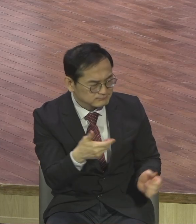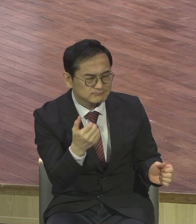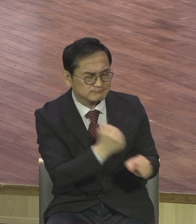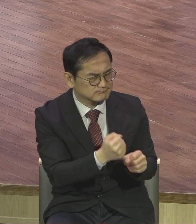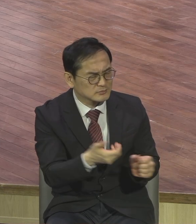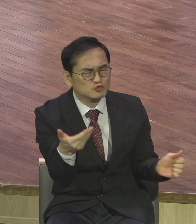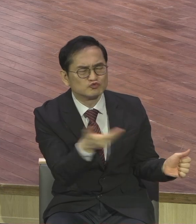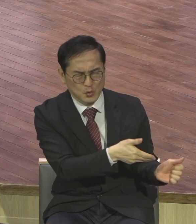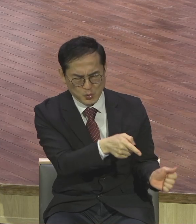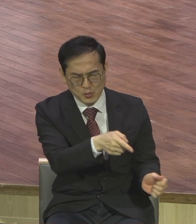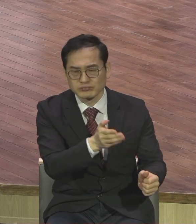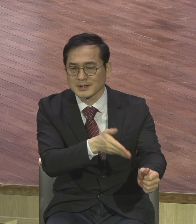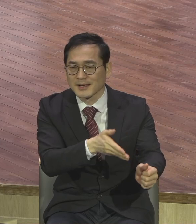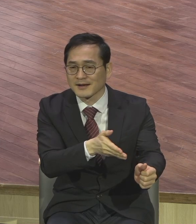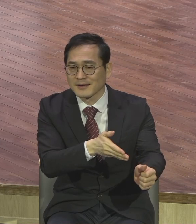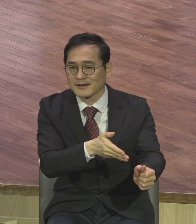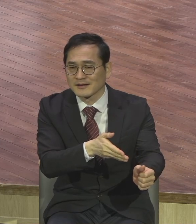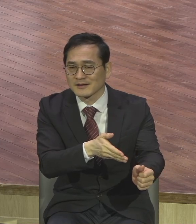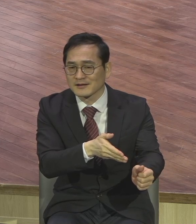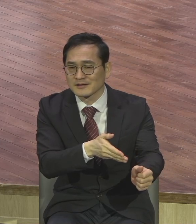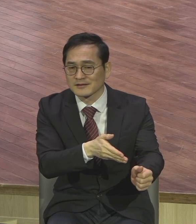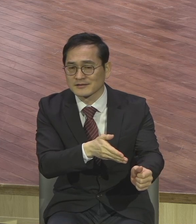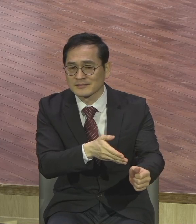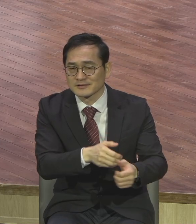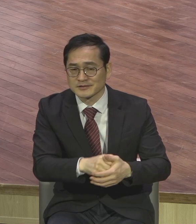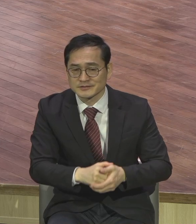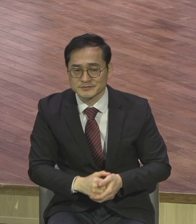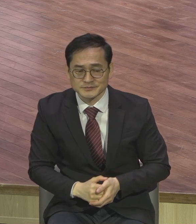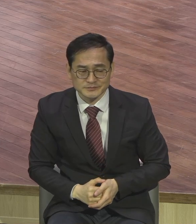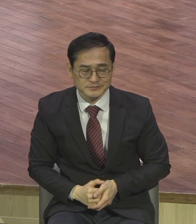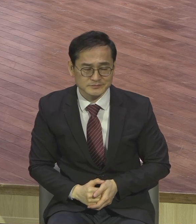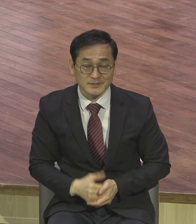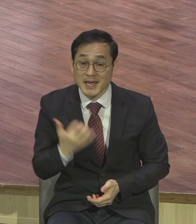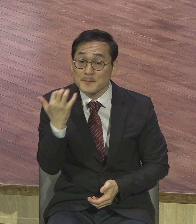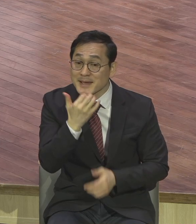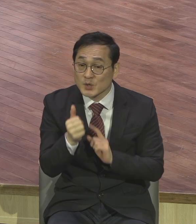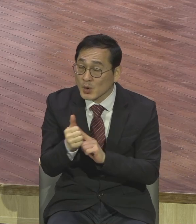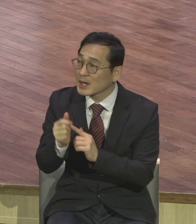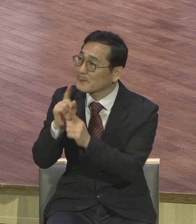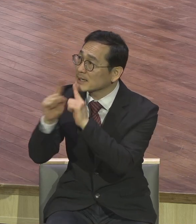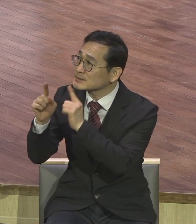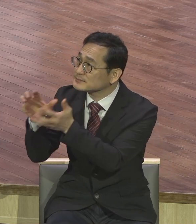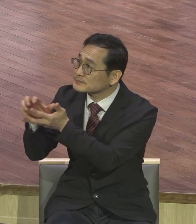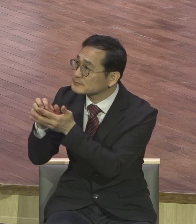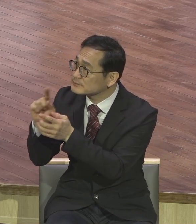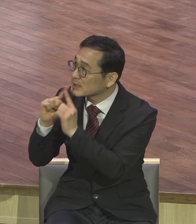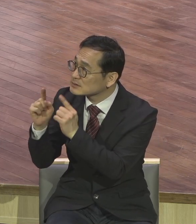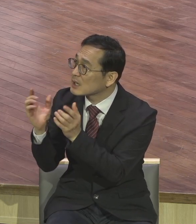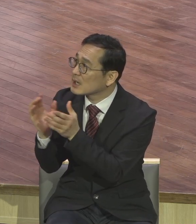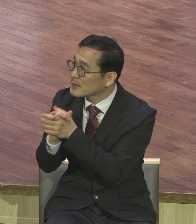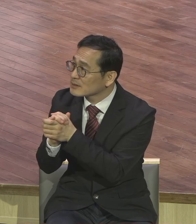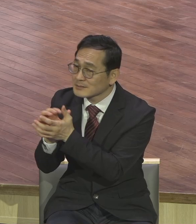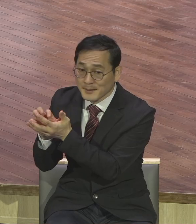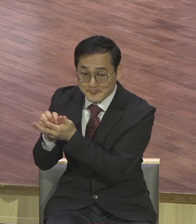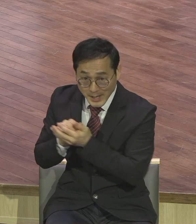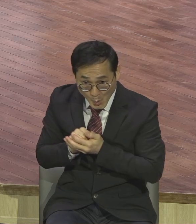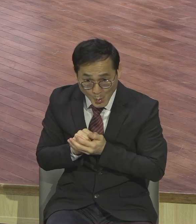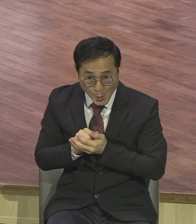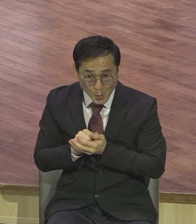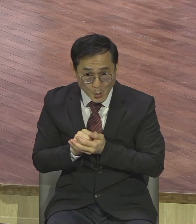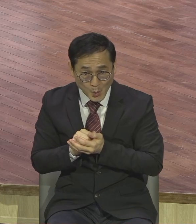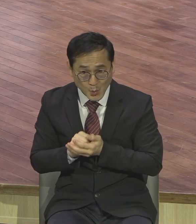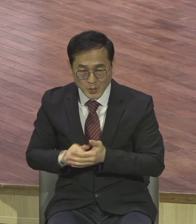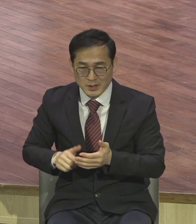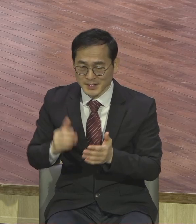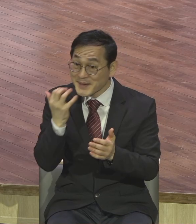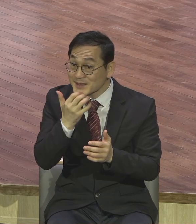지금의 체험으로를 판단으로 이 발판으로 이 너가 이 다시금 회심한